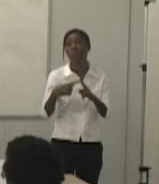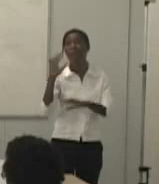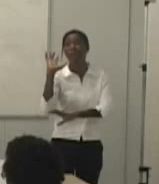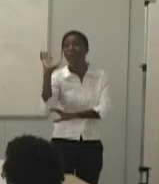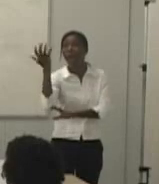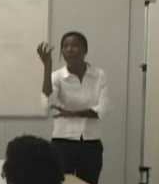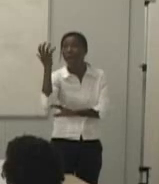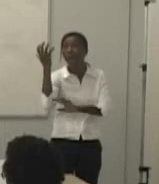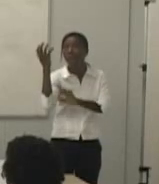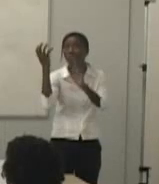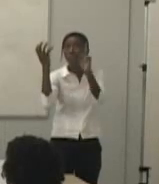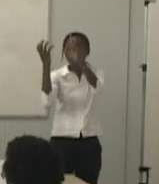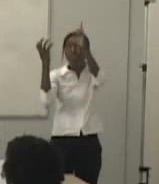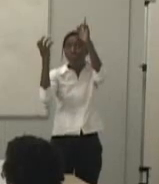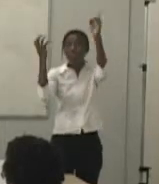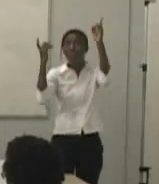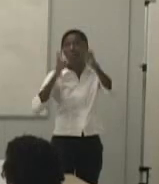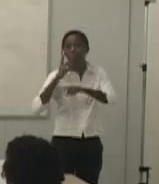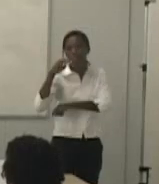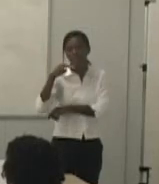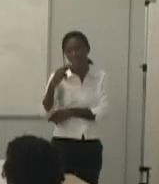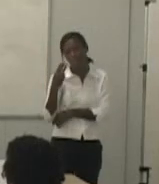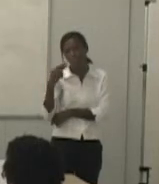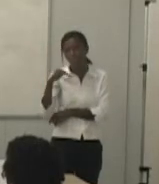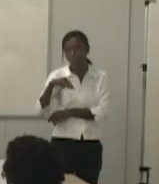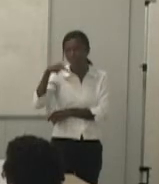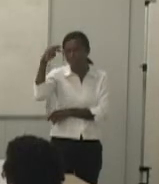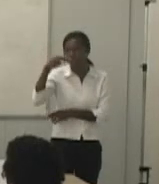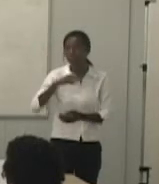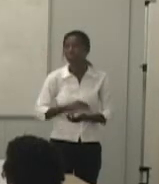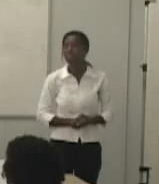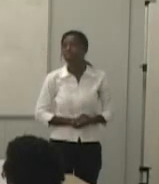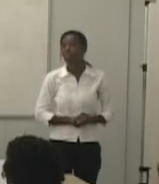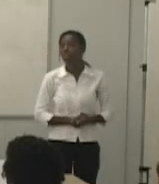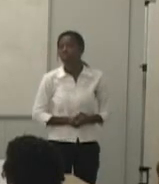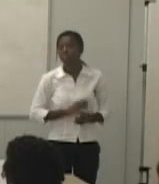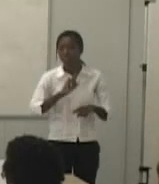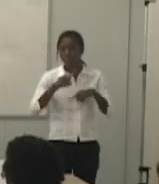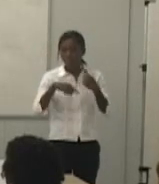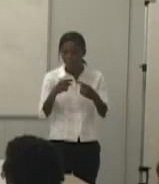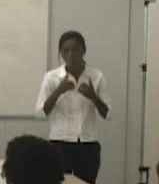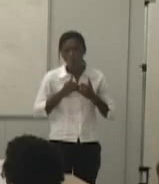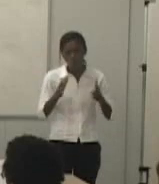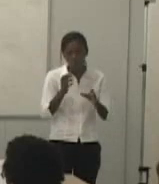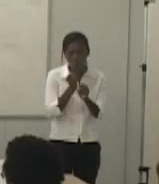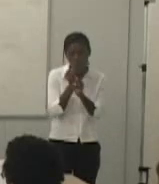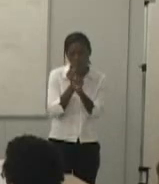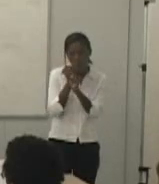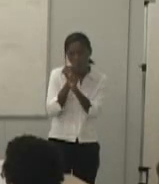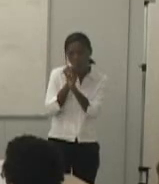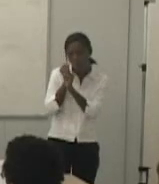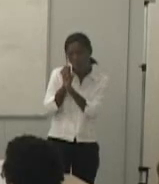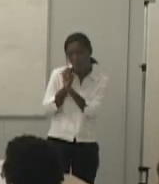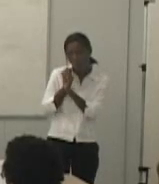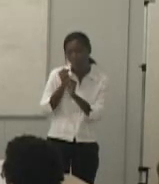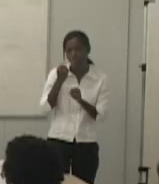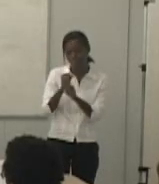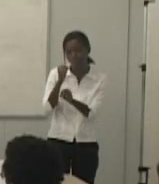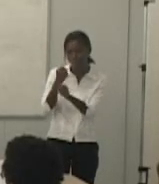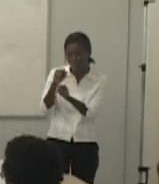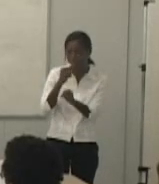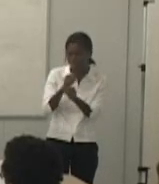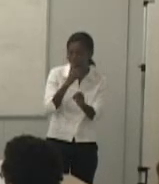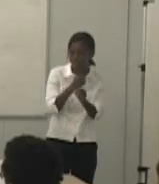não tem no Rio de Janeiro para replantio E logo depois depis que a obra começou tá lá a obra né foi novamente